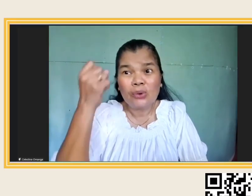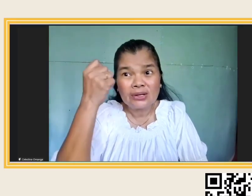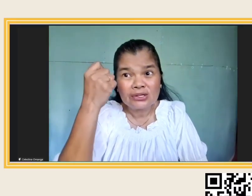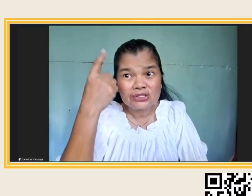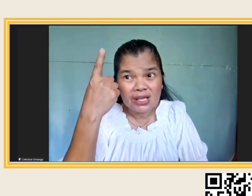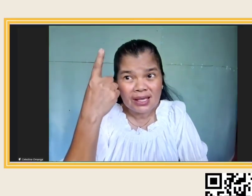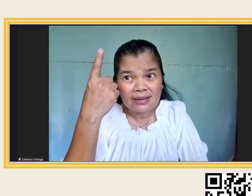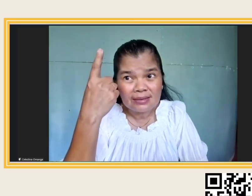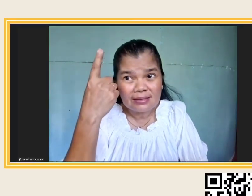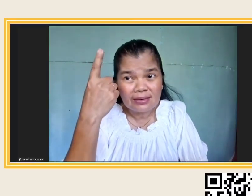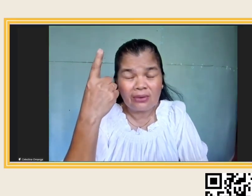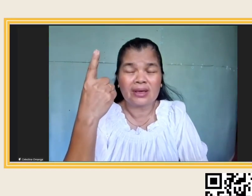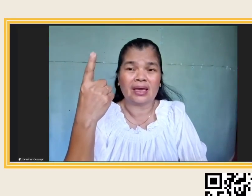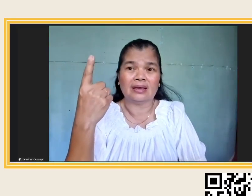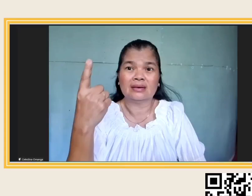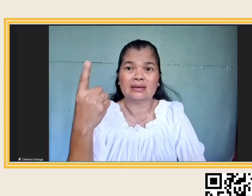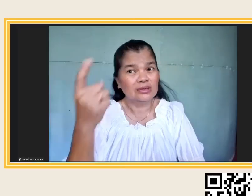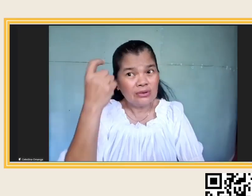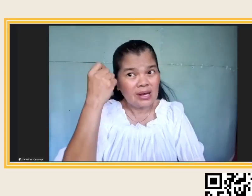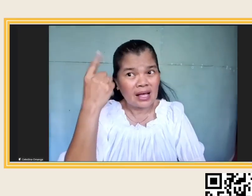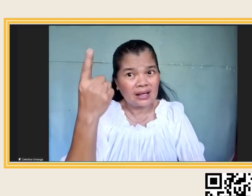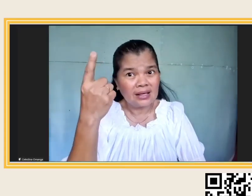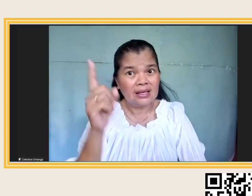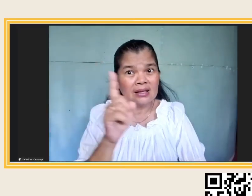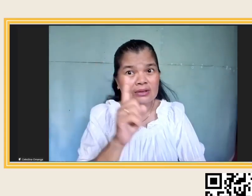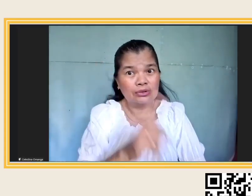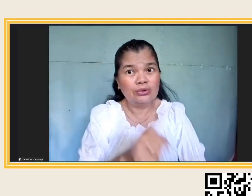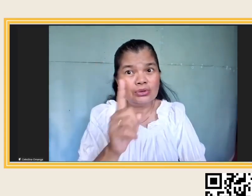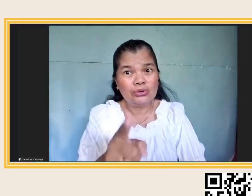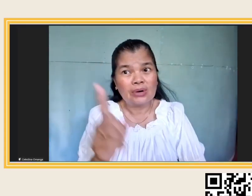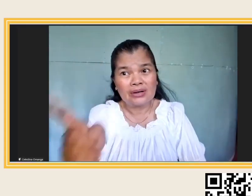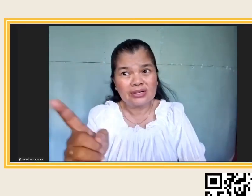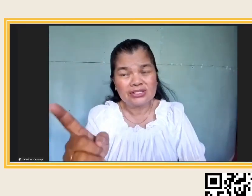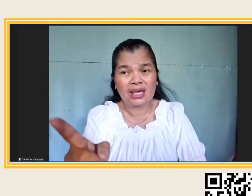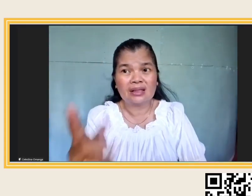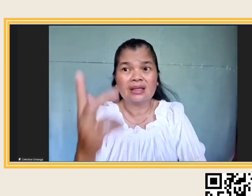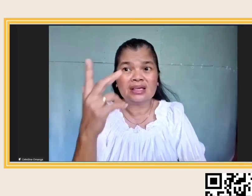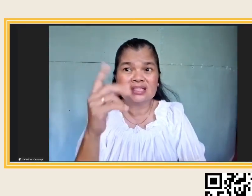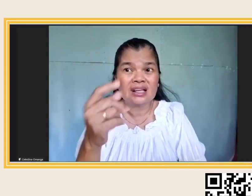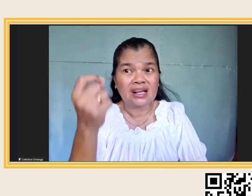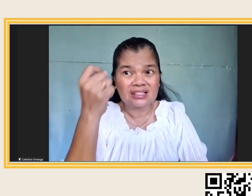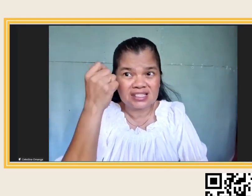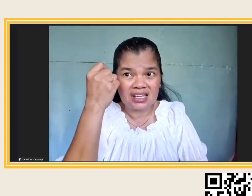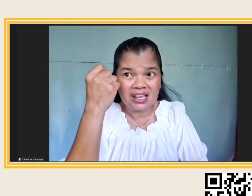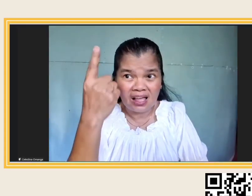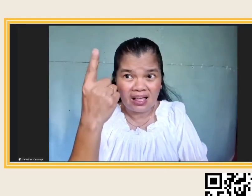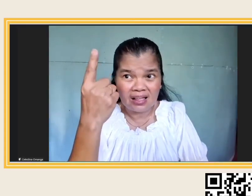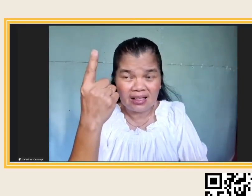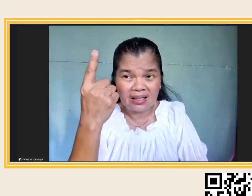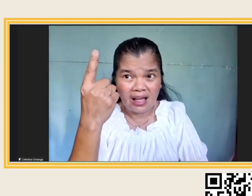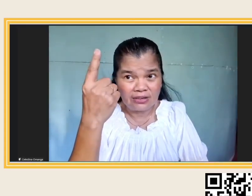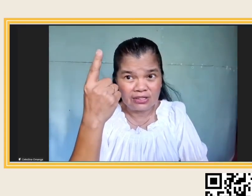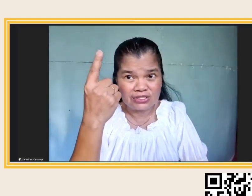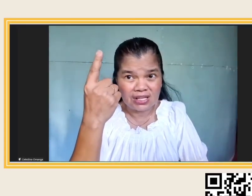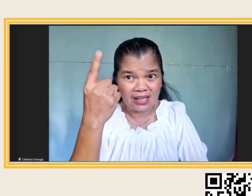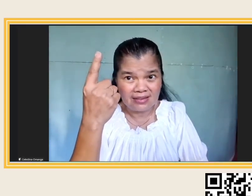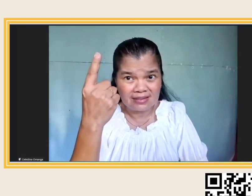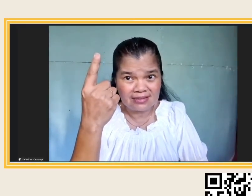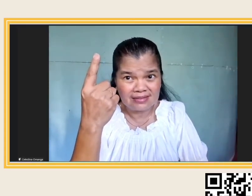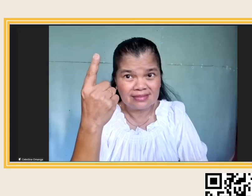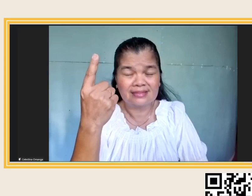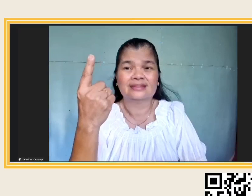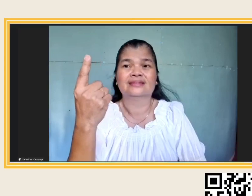Do you understand? Okay. Yun lang. Do you understand? Isa lang ang sign nila.